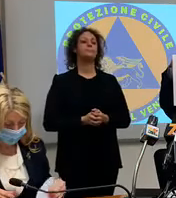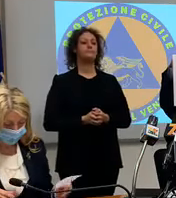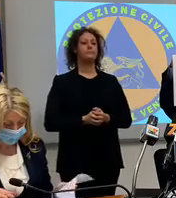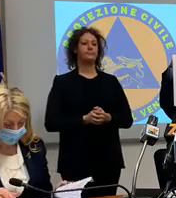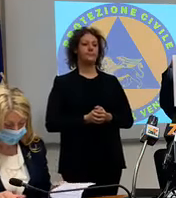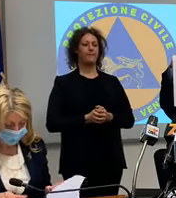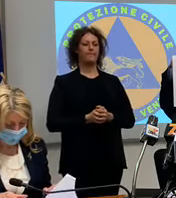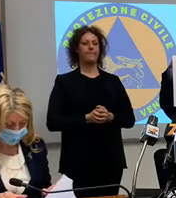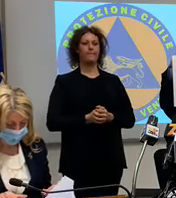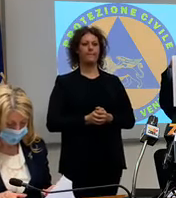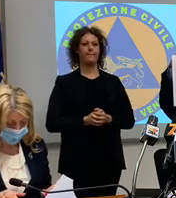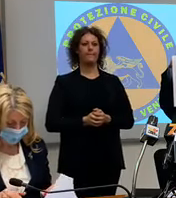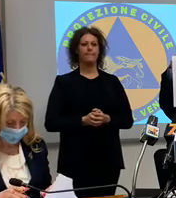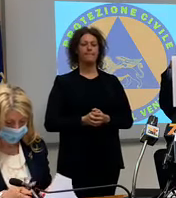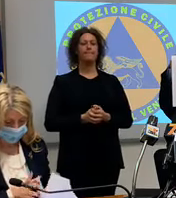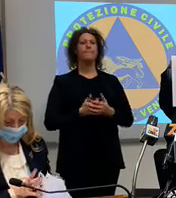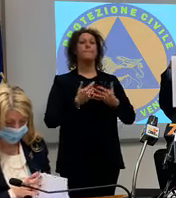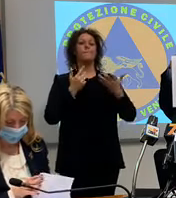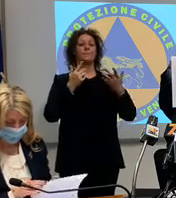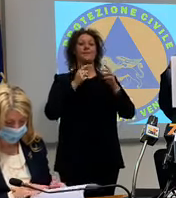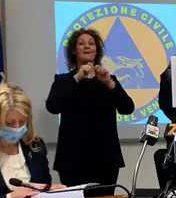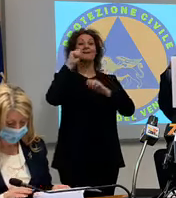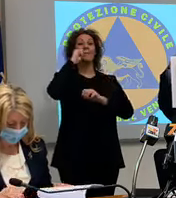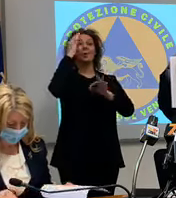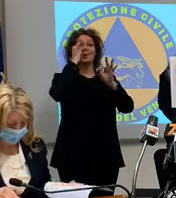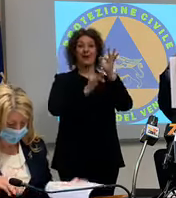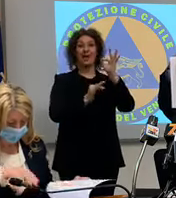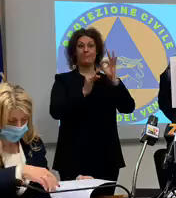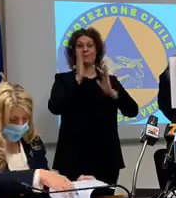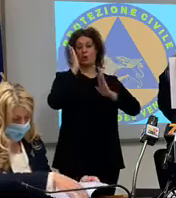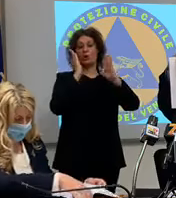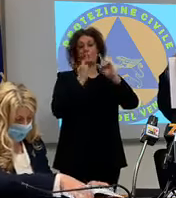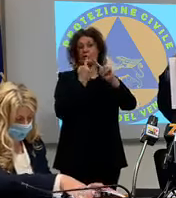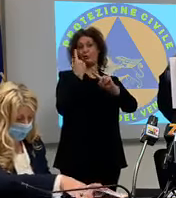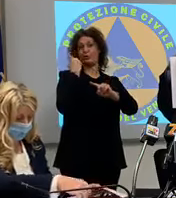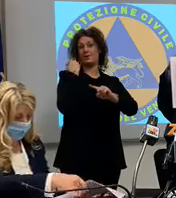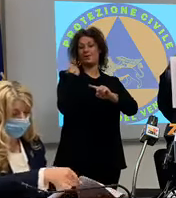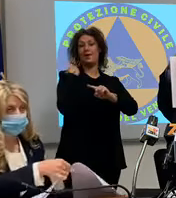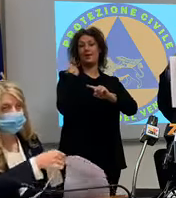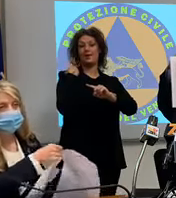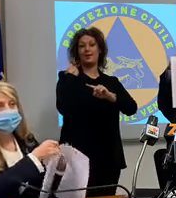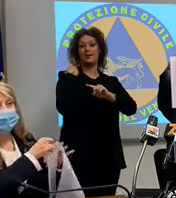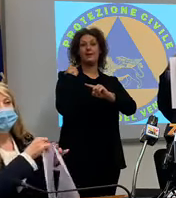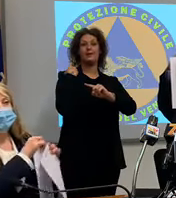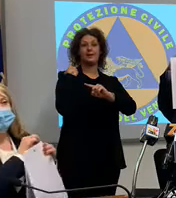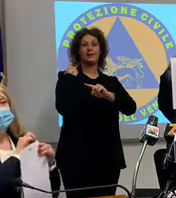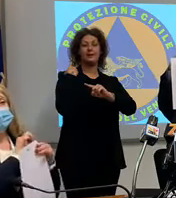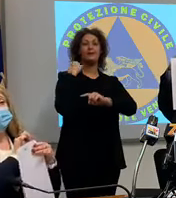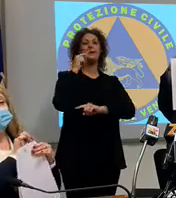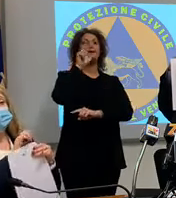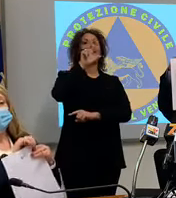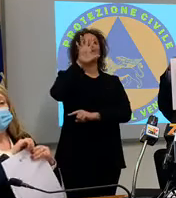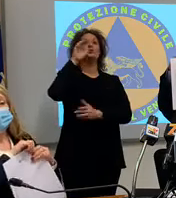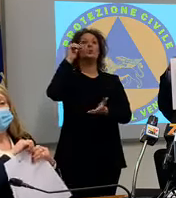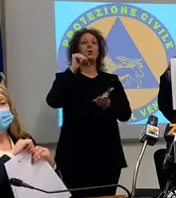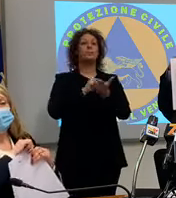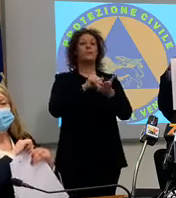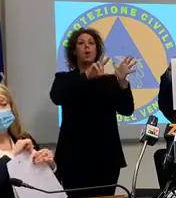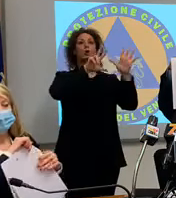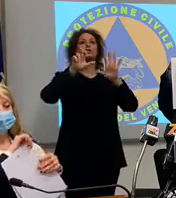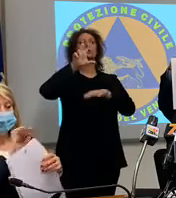407 i tamponi rapidi ieri nelle ultime 24 ore Scusate sono stati 35.831